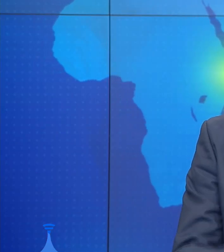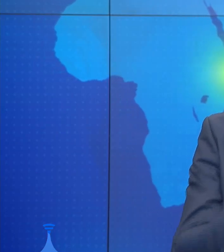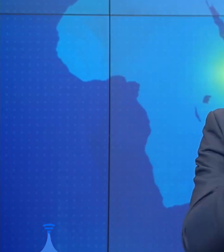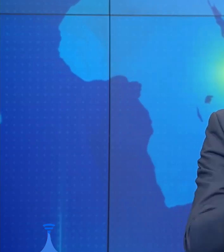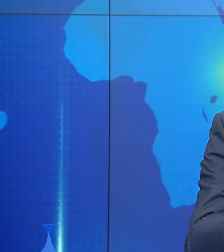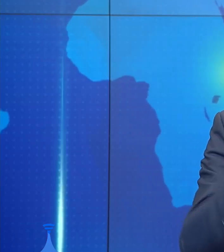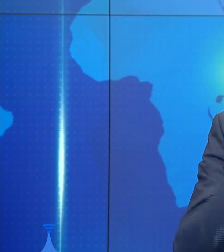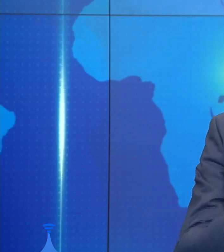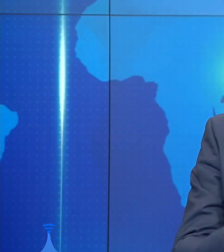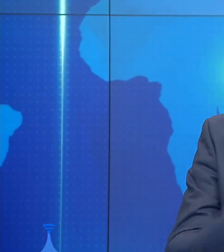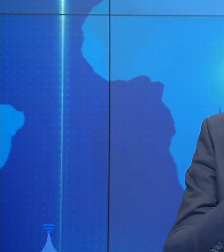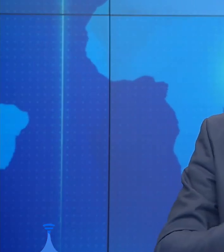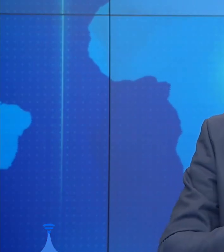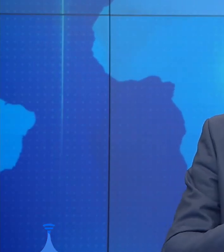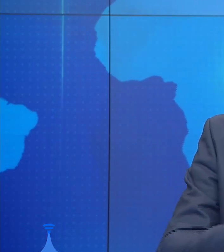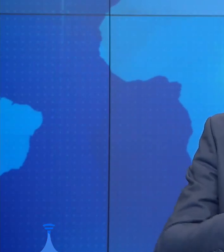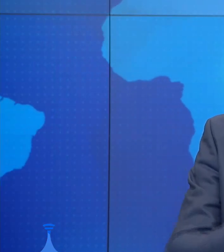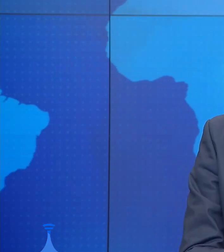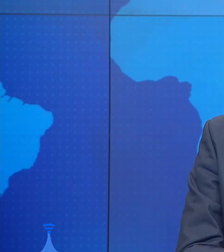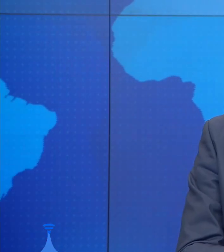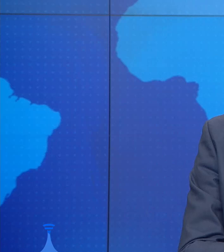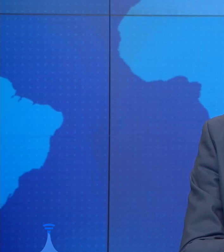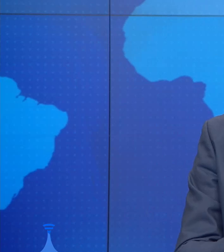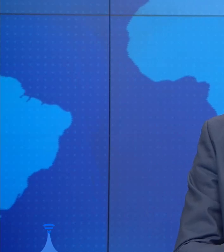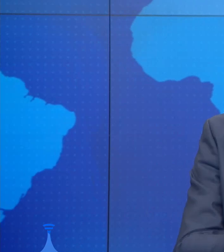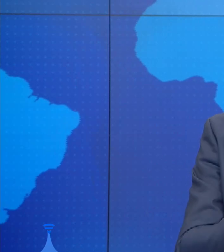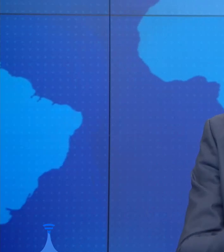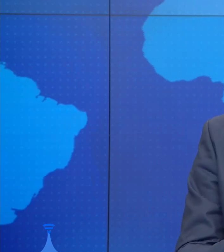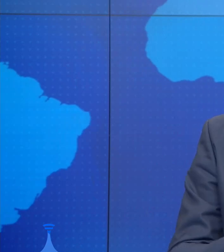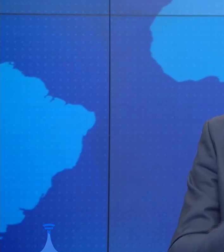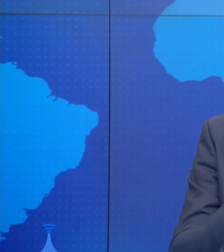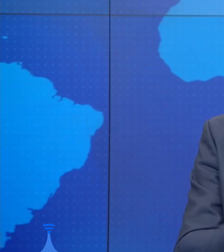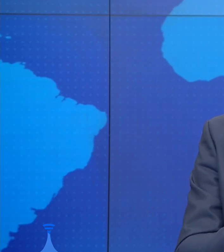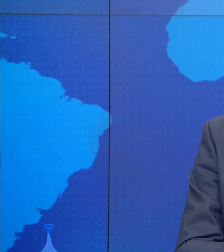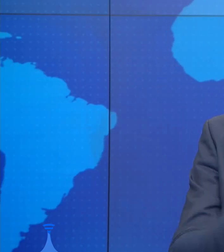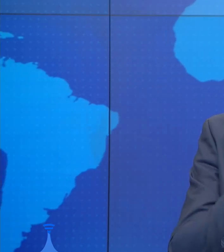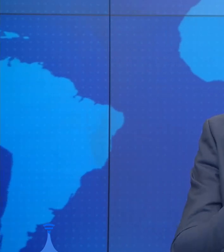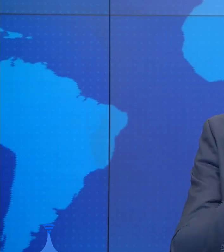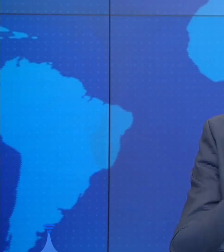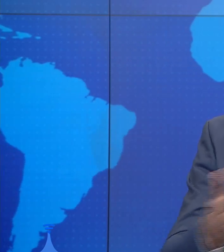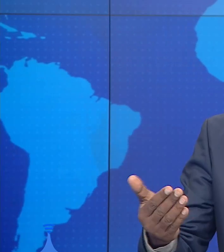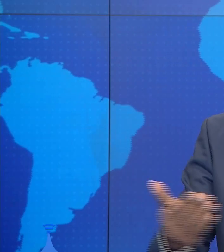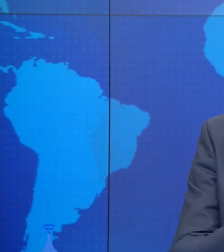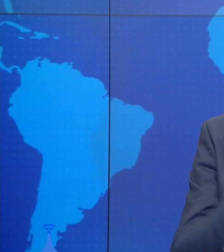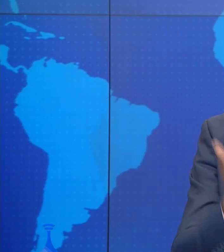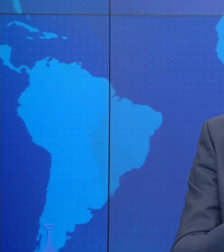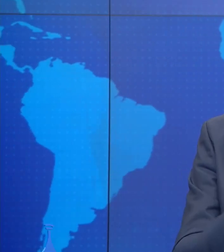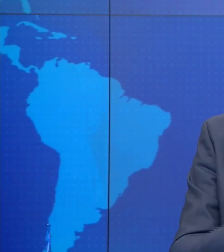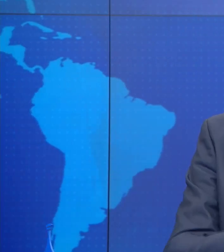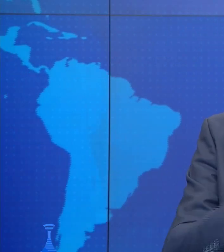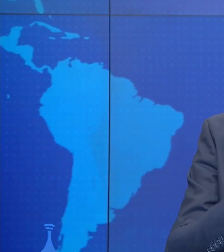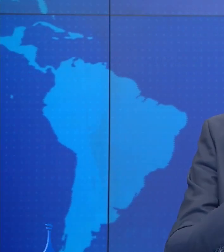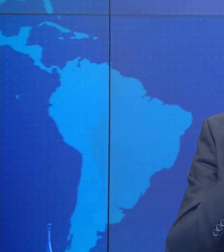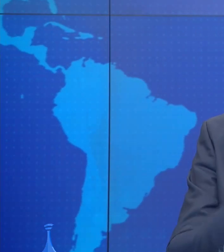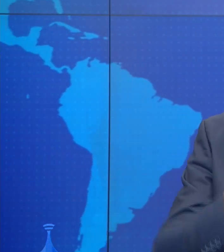በመጨረሻም የአዲስ አበባ ቀላል ባቡር የጀመረው በቴክኖሎጂ የተደገፈ የክፍያ ስርዓት ቀልጣፋና ዘመናዊ